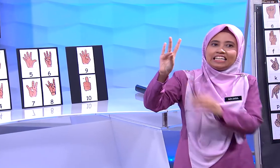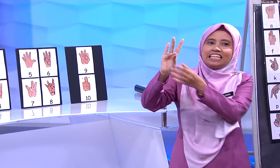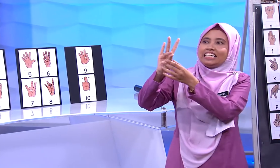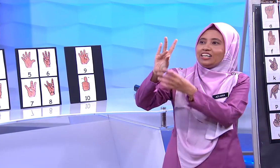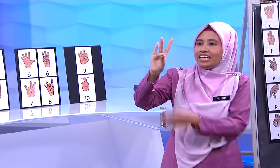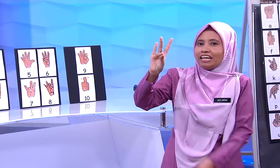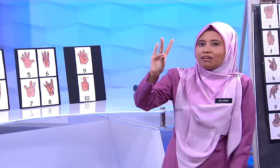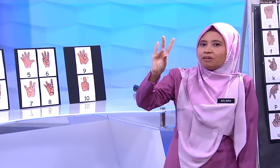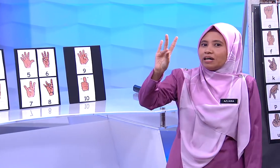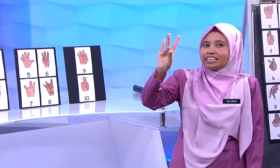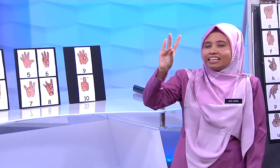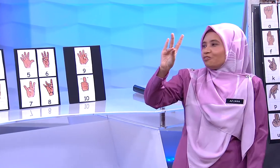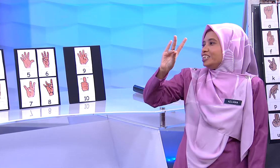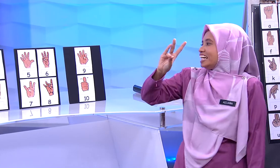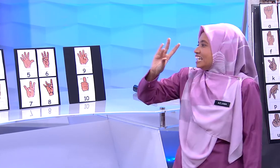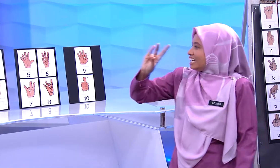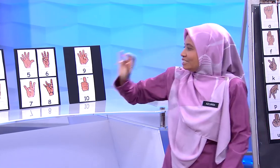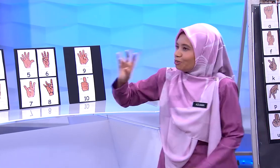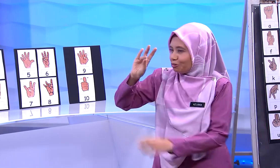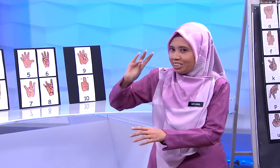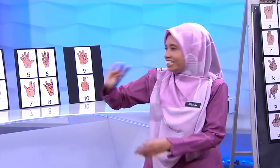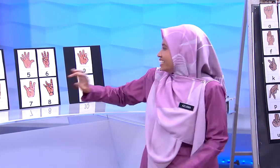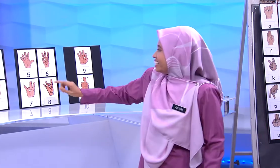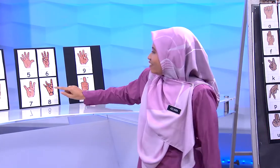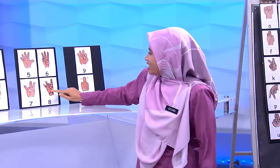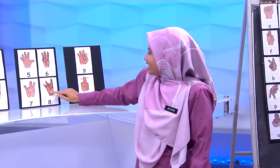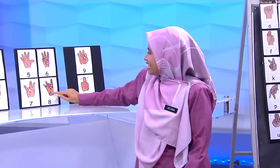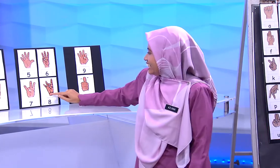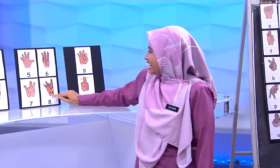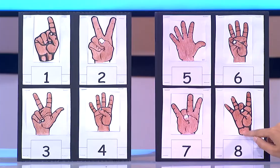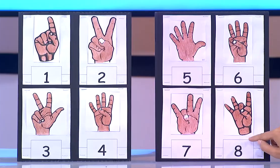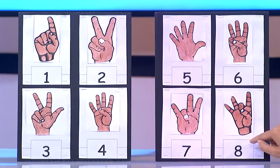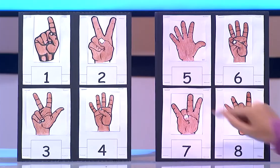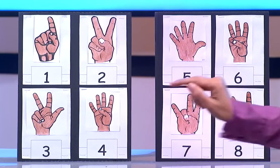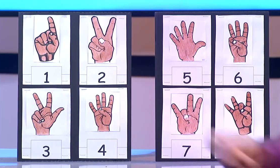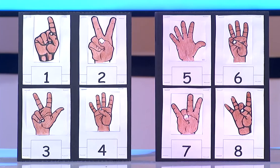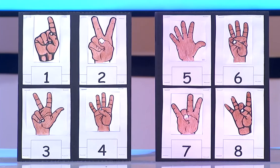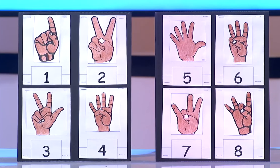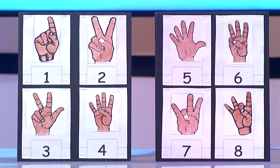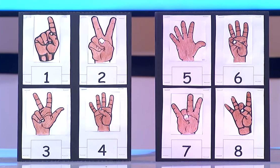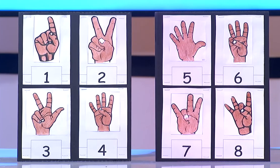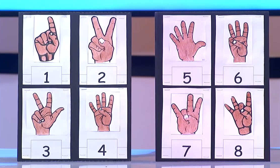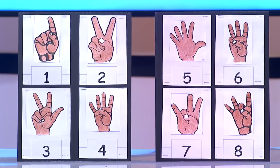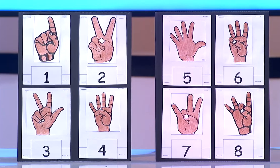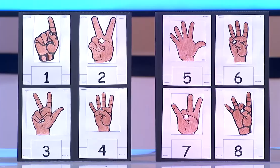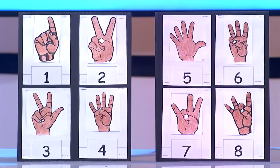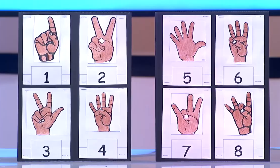like banyak gunakan jejak banyaknya like nih 88